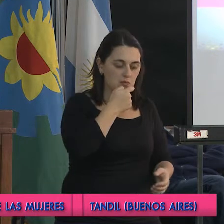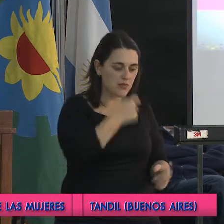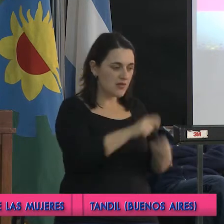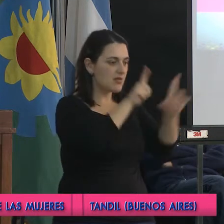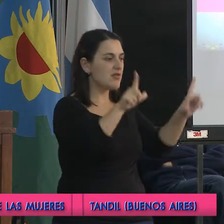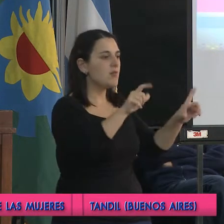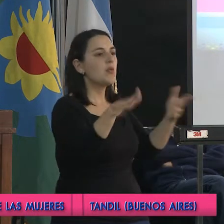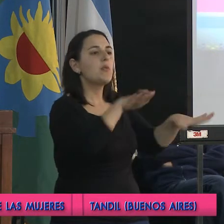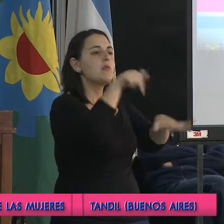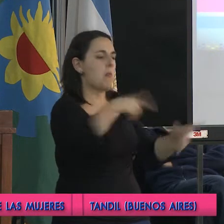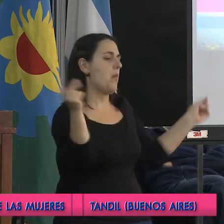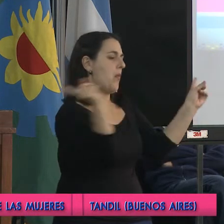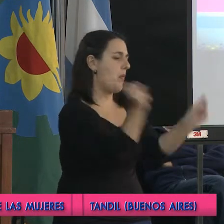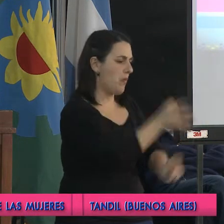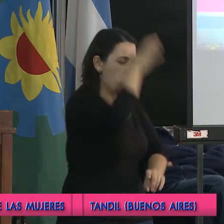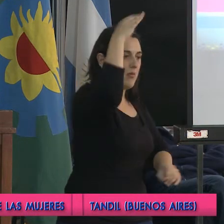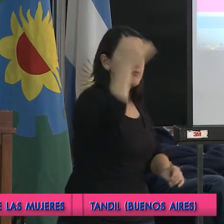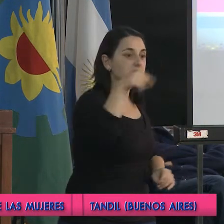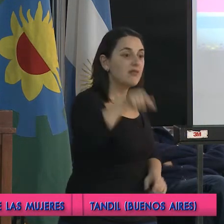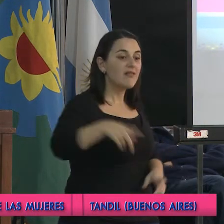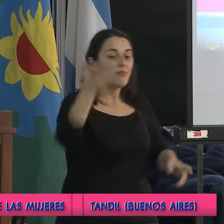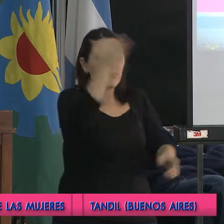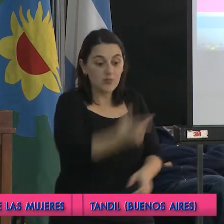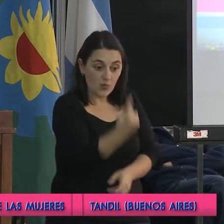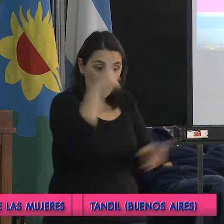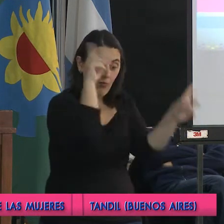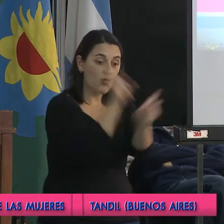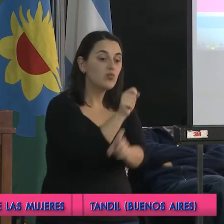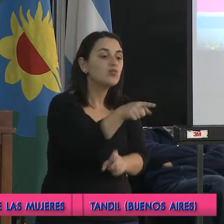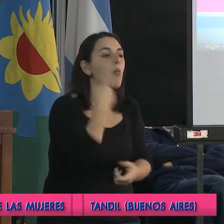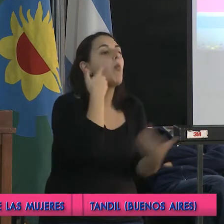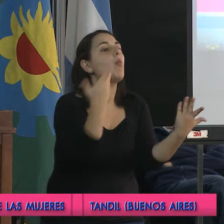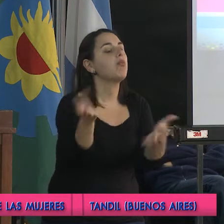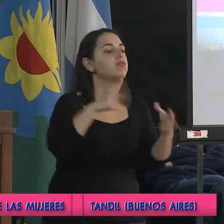catástrofes, entre comillas, personales, y por ende trabajar